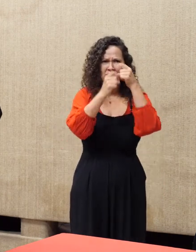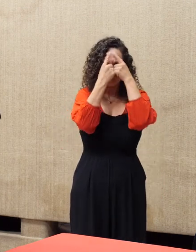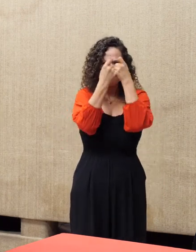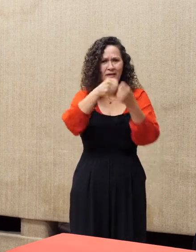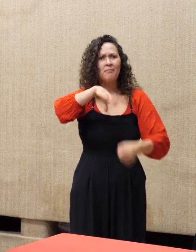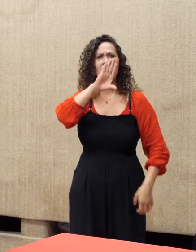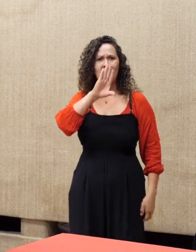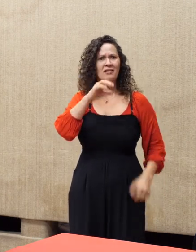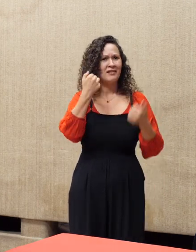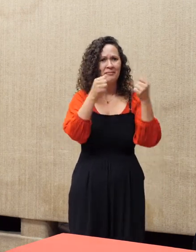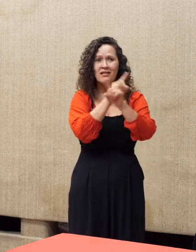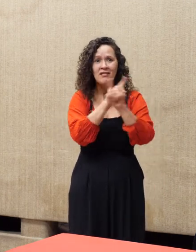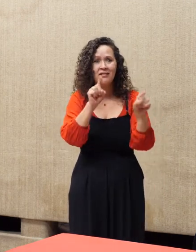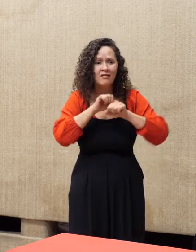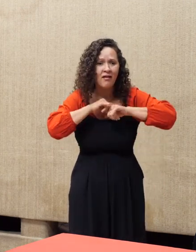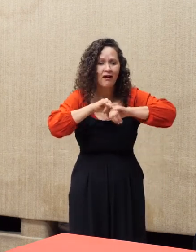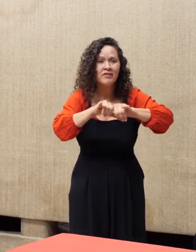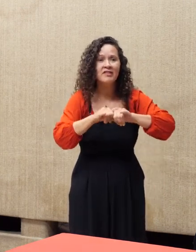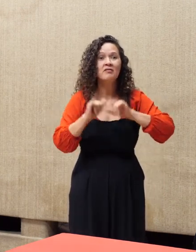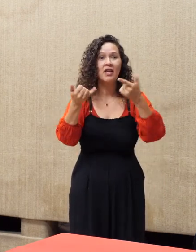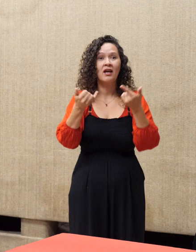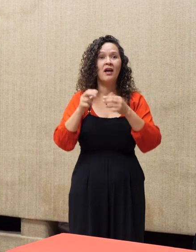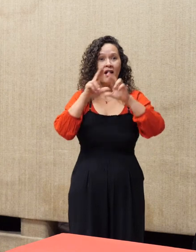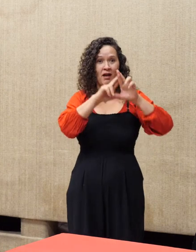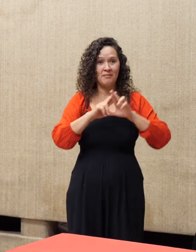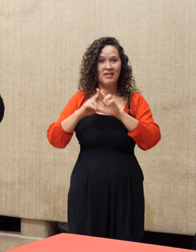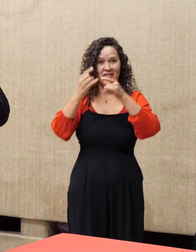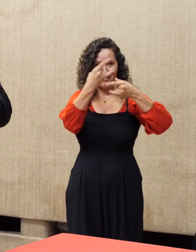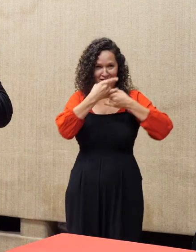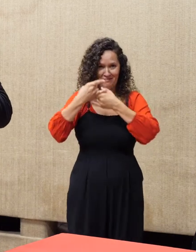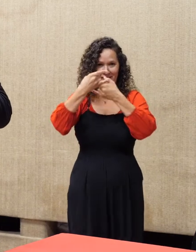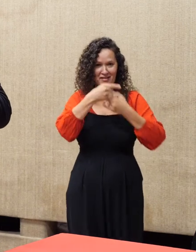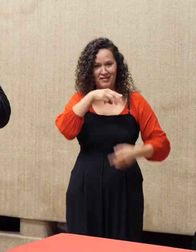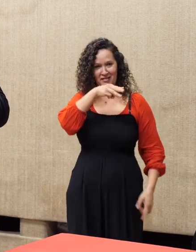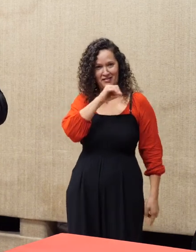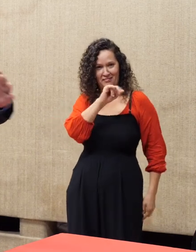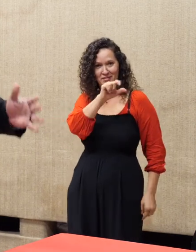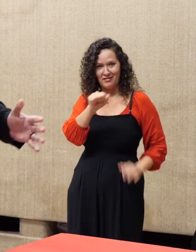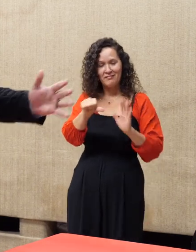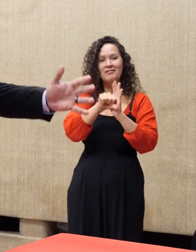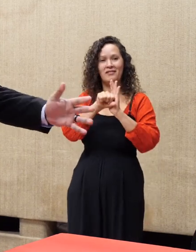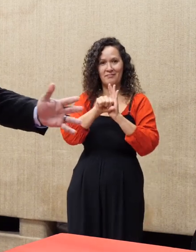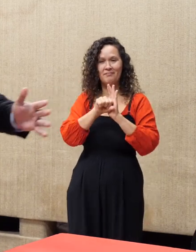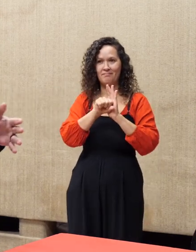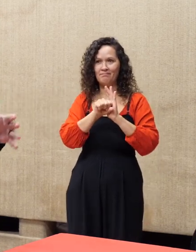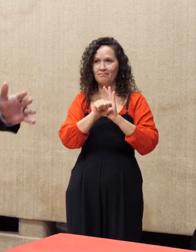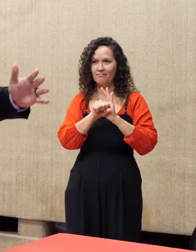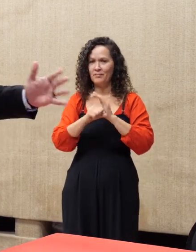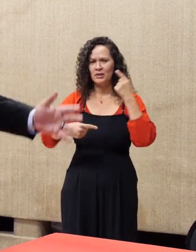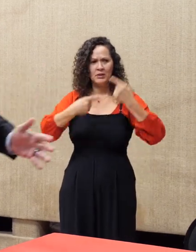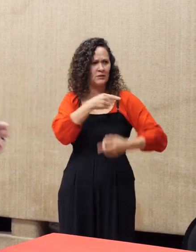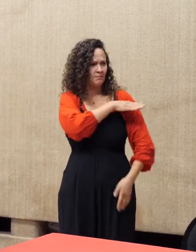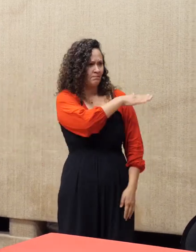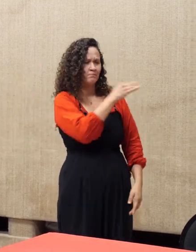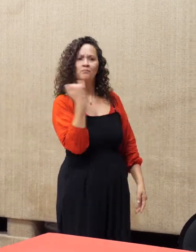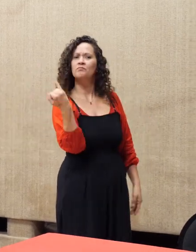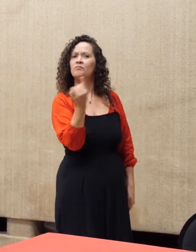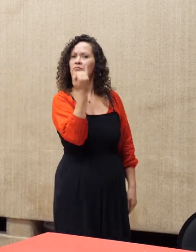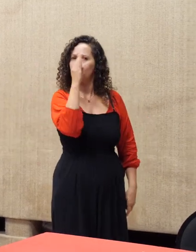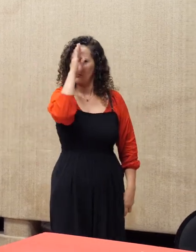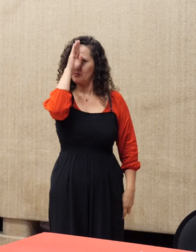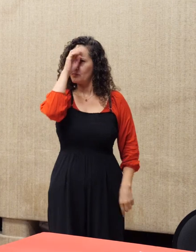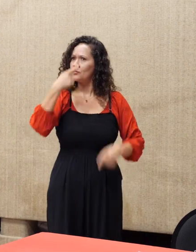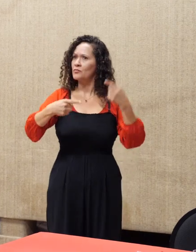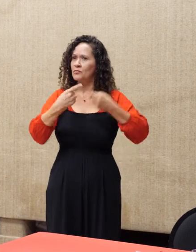de necessariamente, e que fomenta a milícia. Isso é um fato. Né? Então, um debate como esse é fundamental